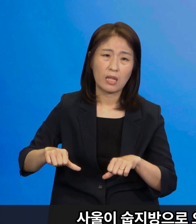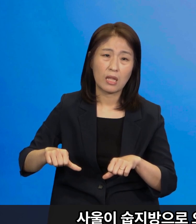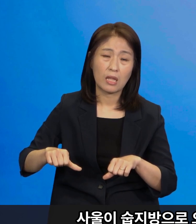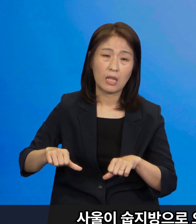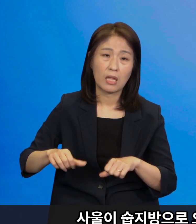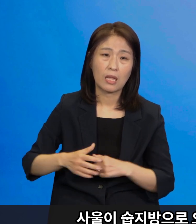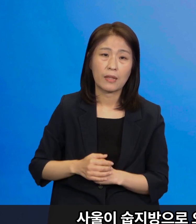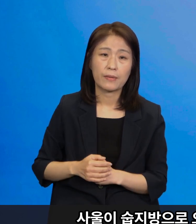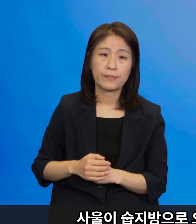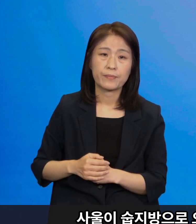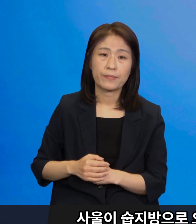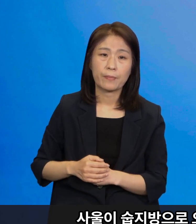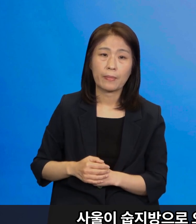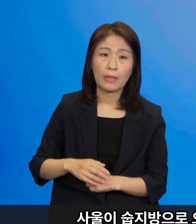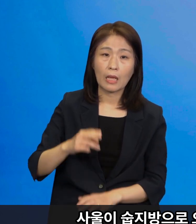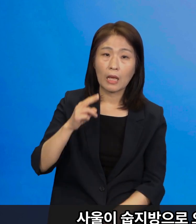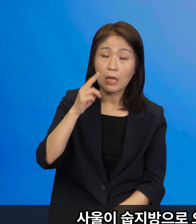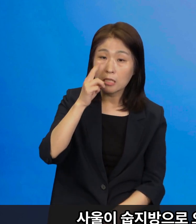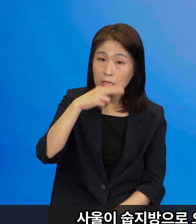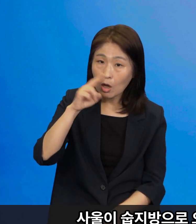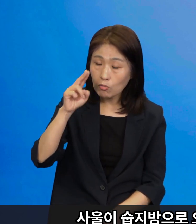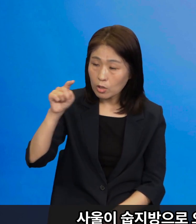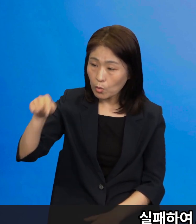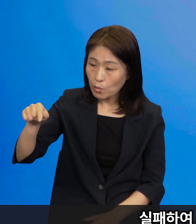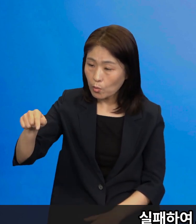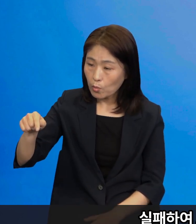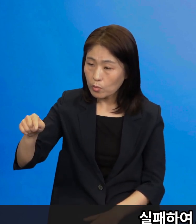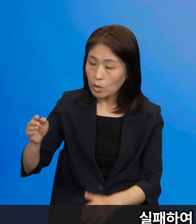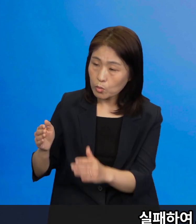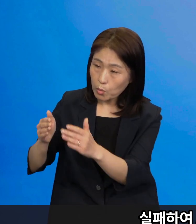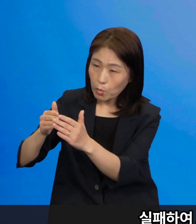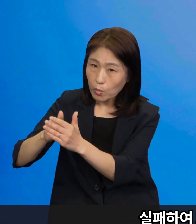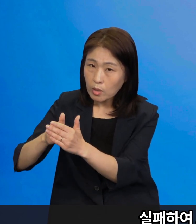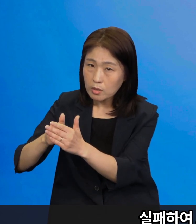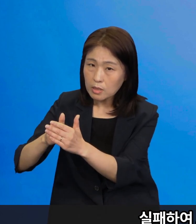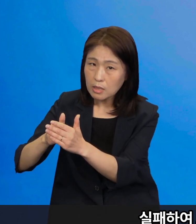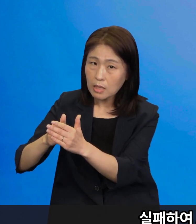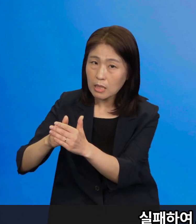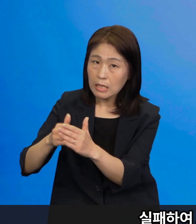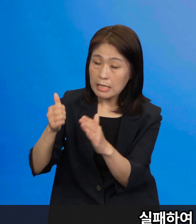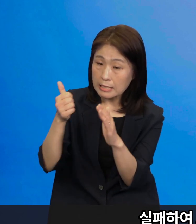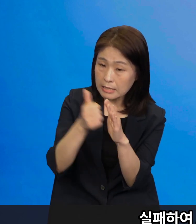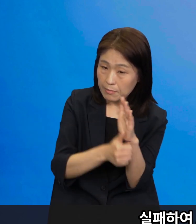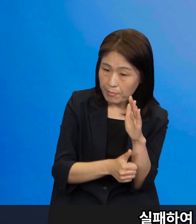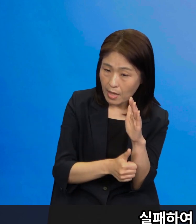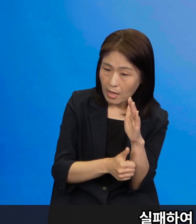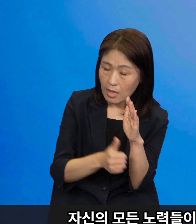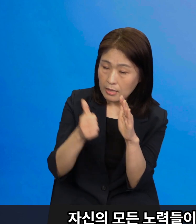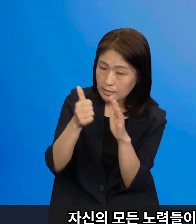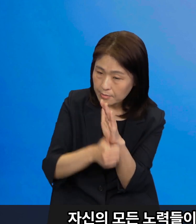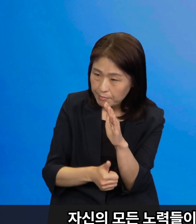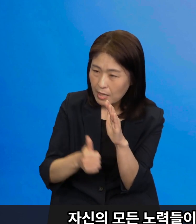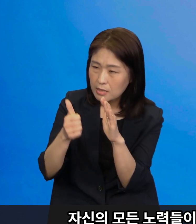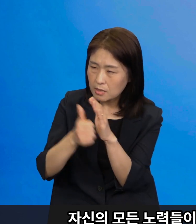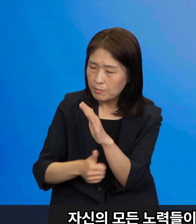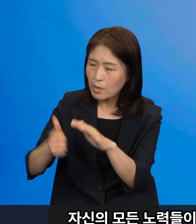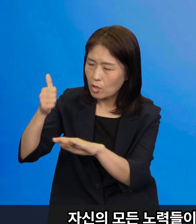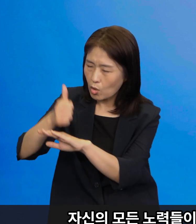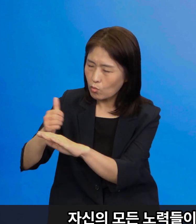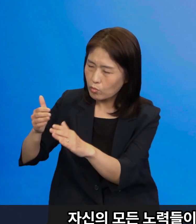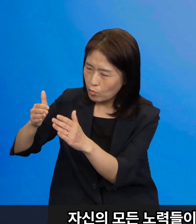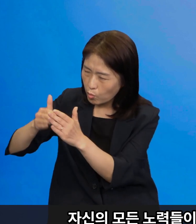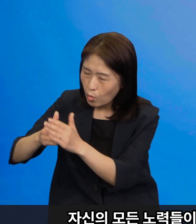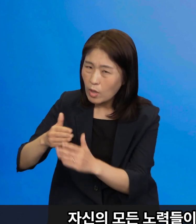사울이 숲지방으로 오게 되었다는 의미는 무엇이냐면 실패하여 오게 된 곳이란 뜻이죠. 자신의 모든